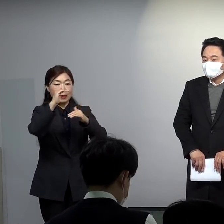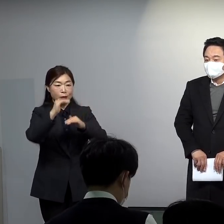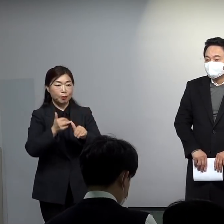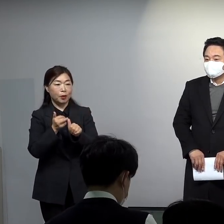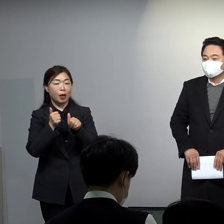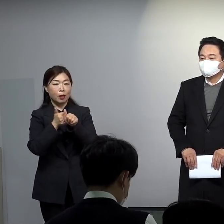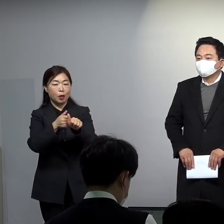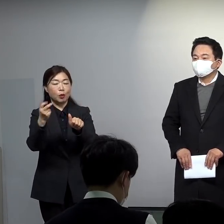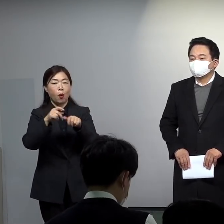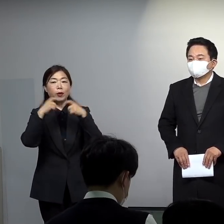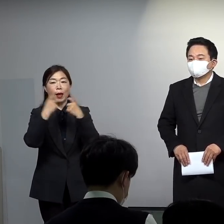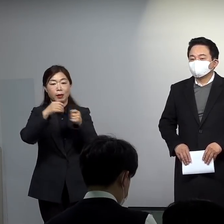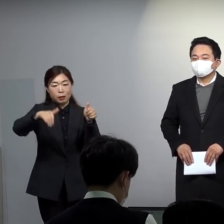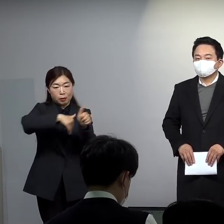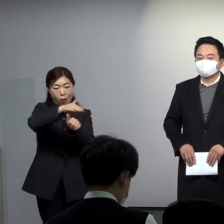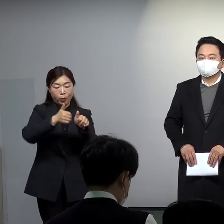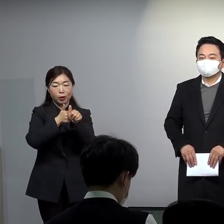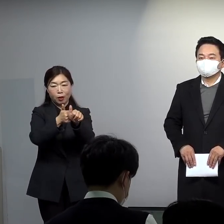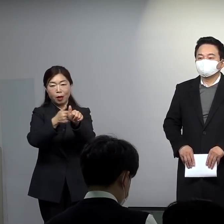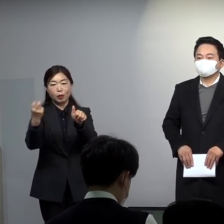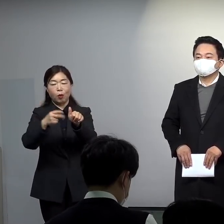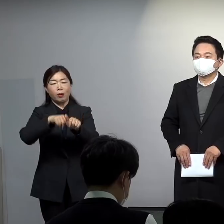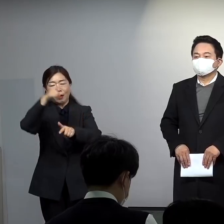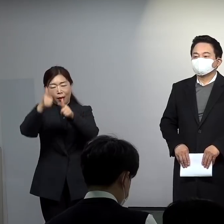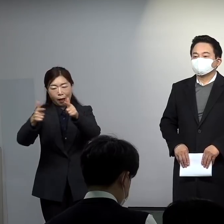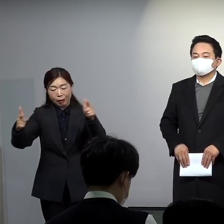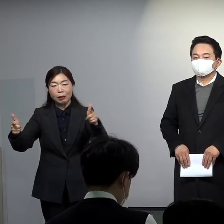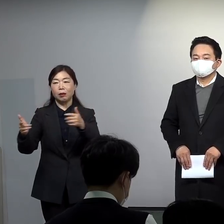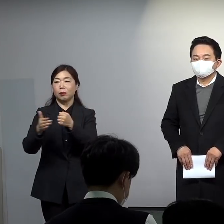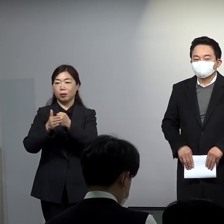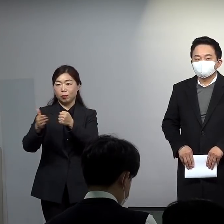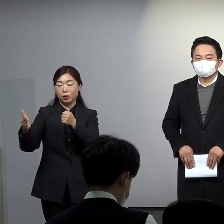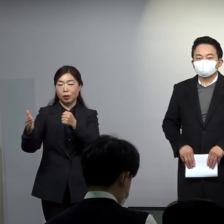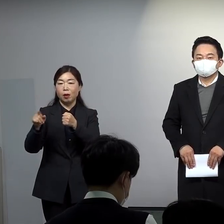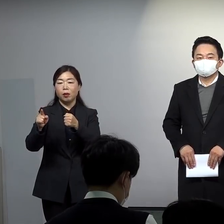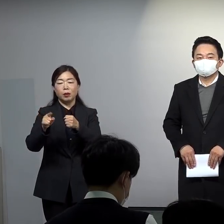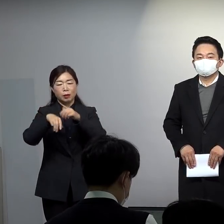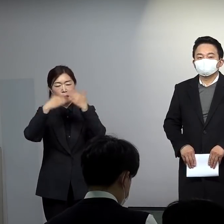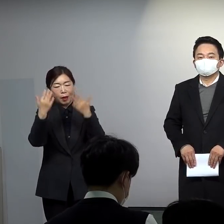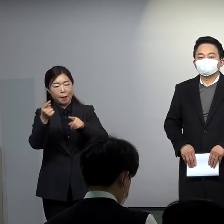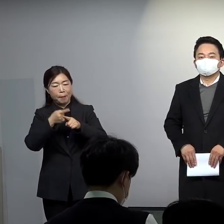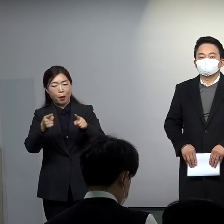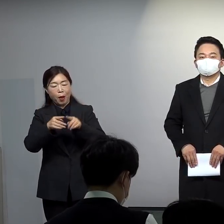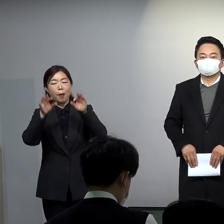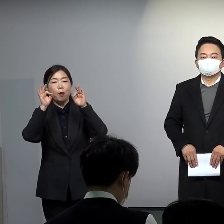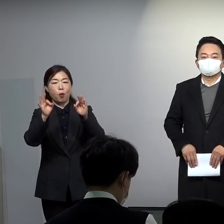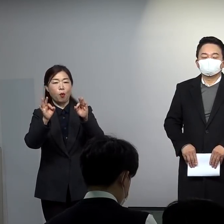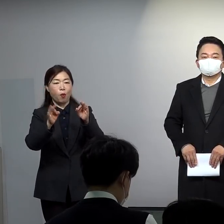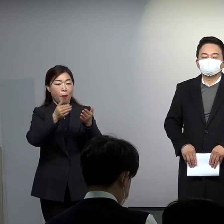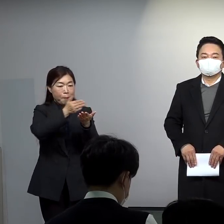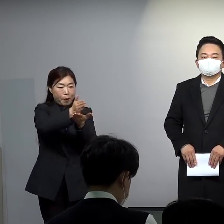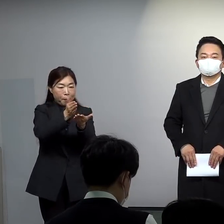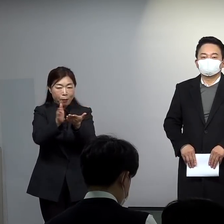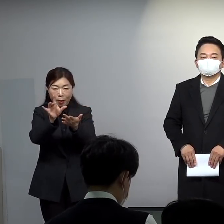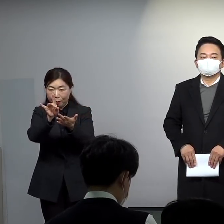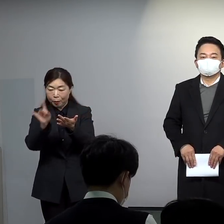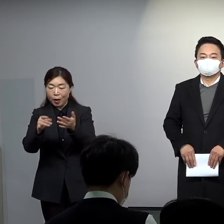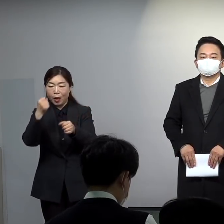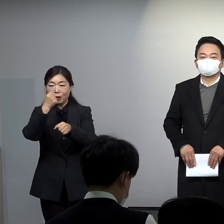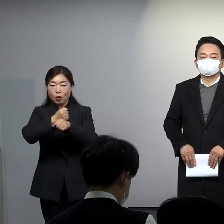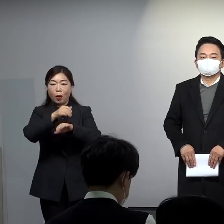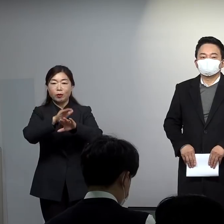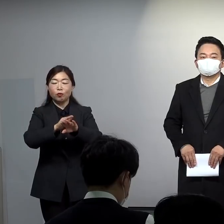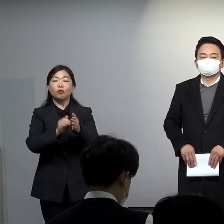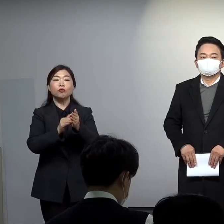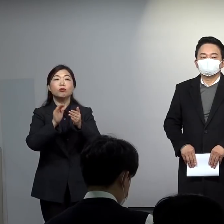등급별로 또 개인 상황별로 그 다 다르거든요. 그래서 그런 것을 저희가 조금 카테고리를 제대로 설정을 한